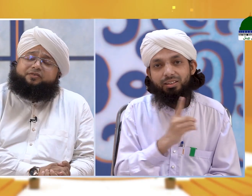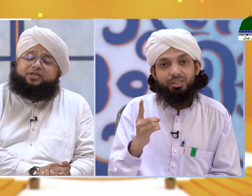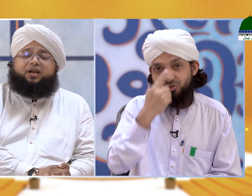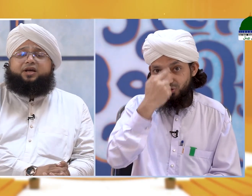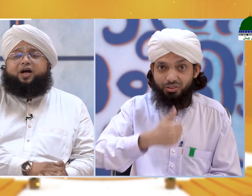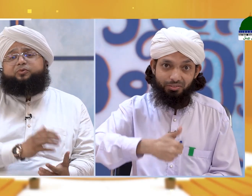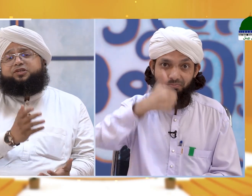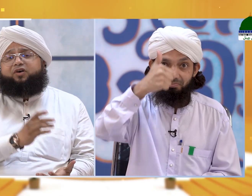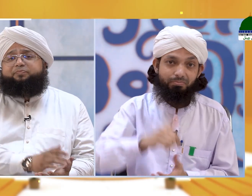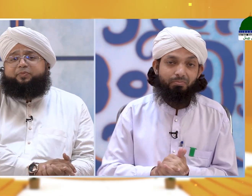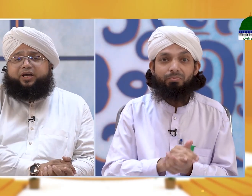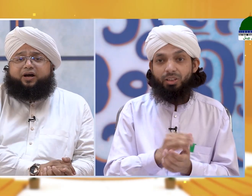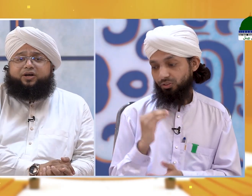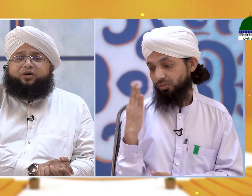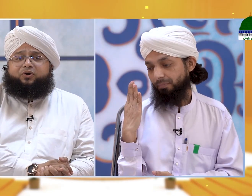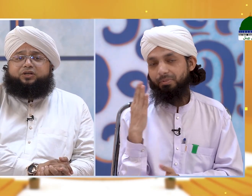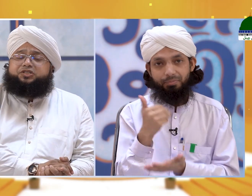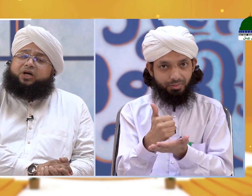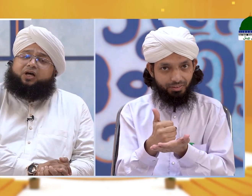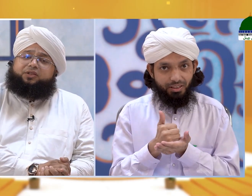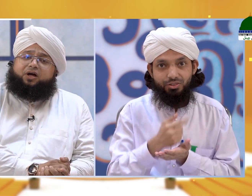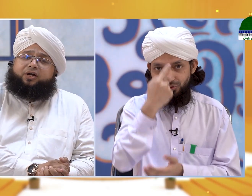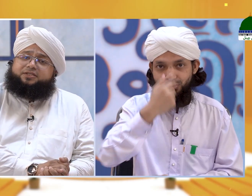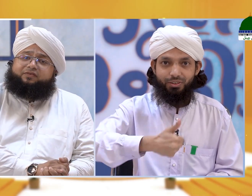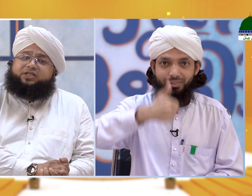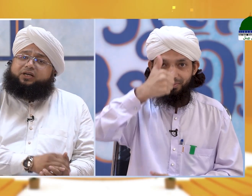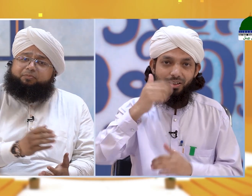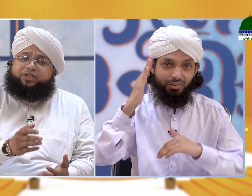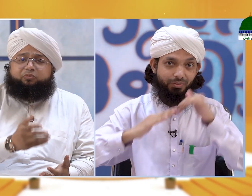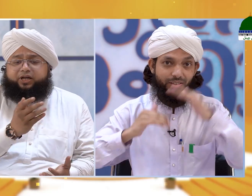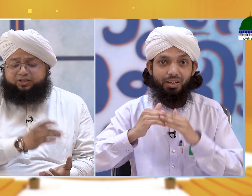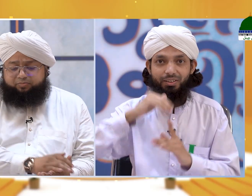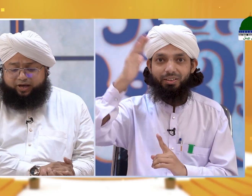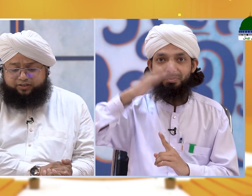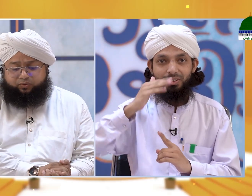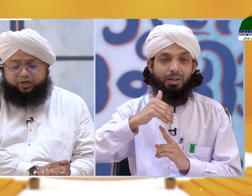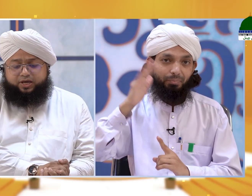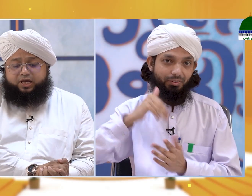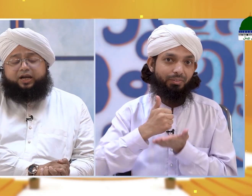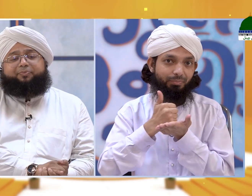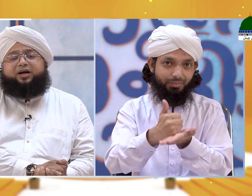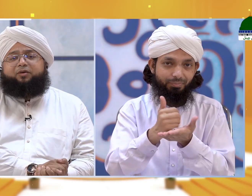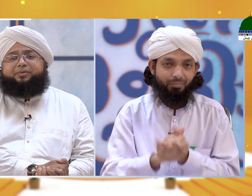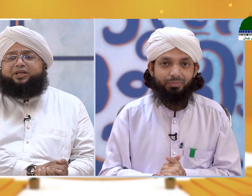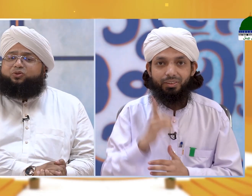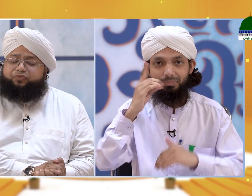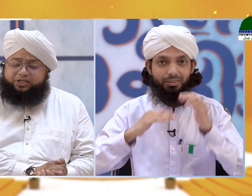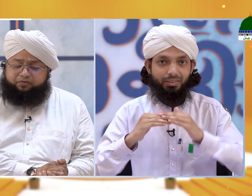و جل آپ کو ثواب بھی ملے گا، اور انشاءاللہ عز و جل رحمتیں اور برکتیں بھی حاصل ہوں گی۔ اللہ پاک ہمیں عمل کی توفیق عطا